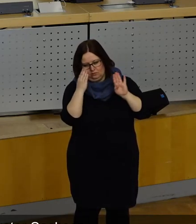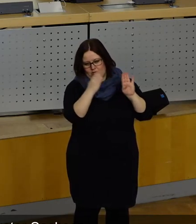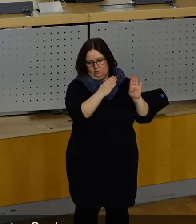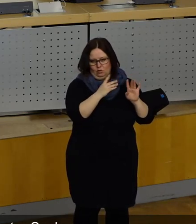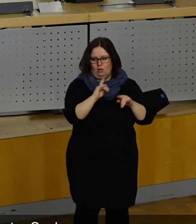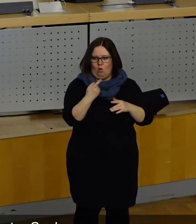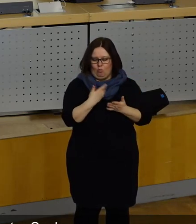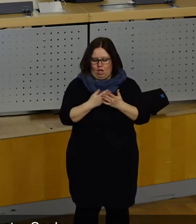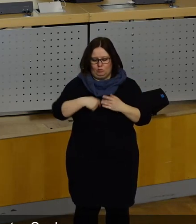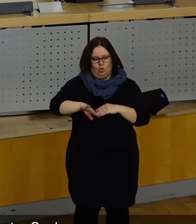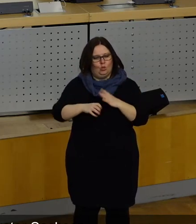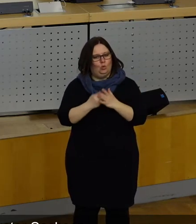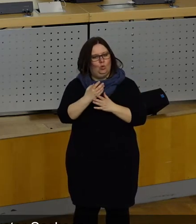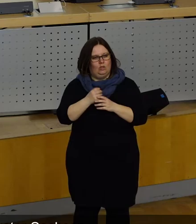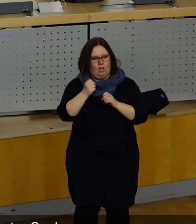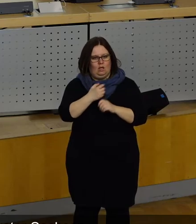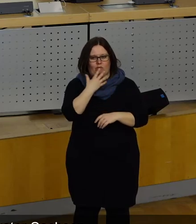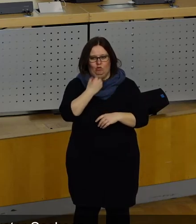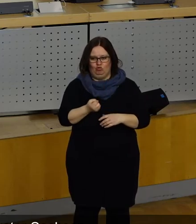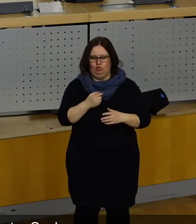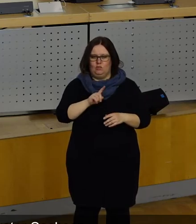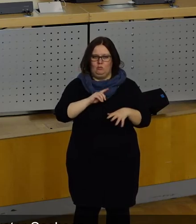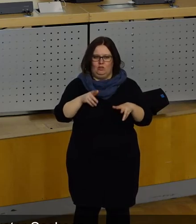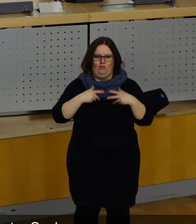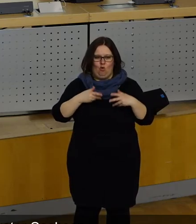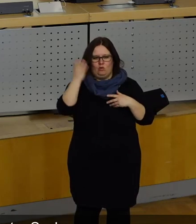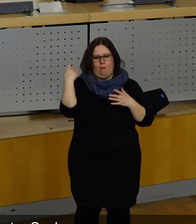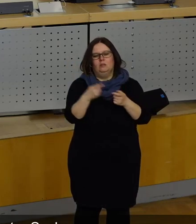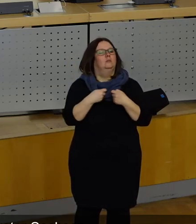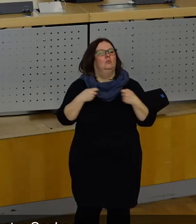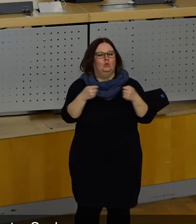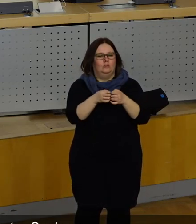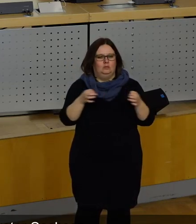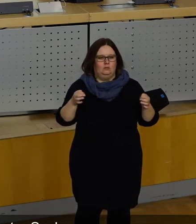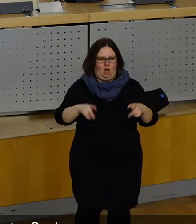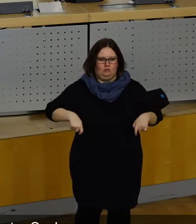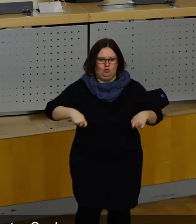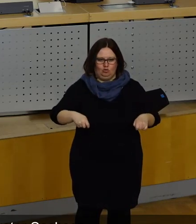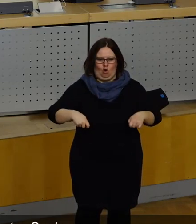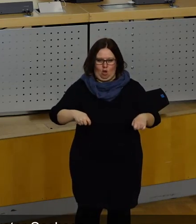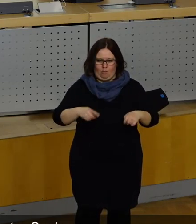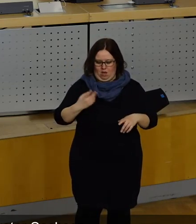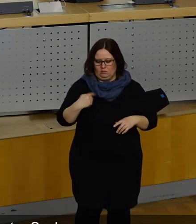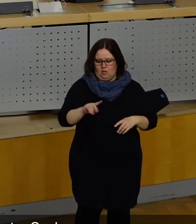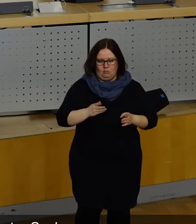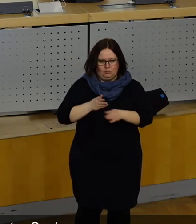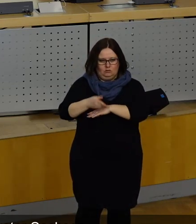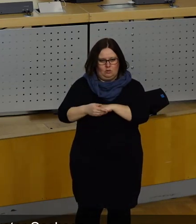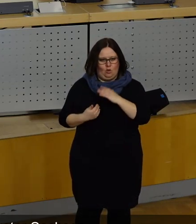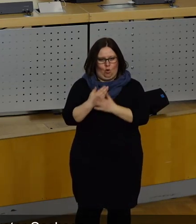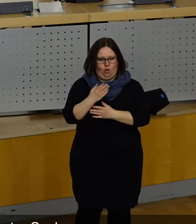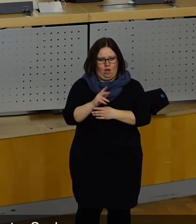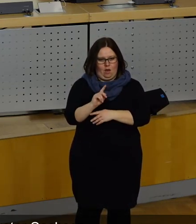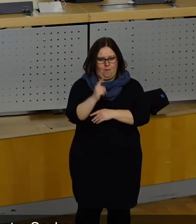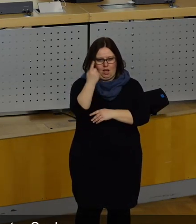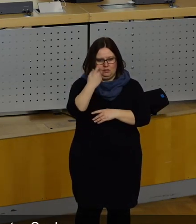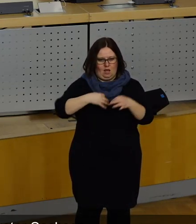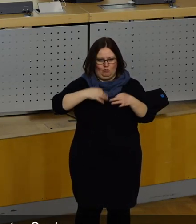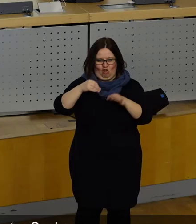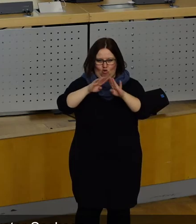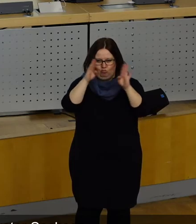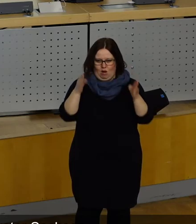sie waren auch Ausdruck des kulturellen Willens. Und ich habe mich sehr gefreut, als der Bundestagspräsident Schäuble jetzt zur Eröffnung der Neuen Meister im Schauspielhaus gesagt hat,